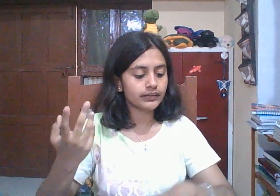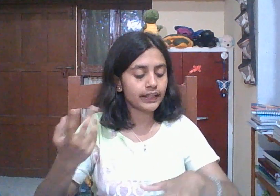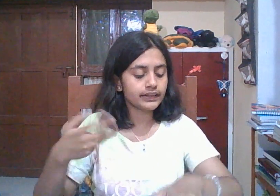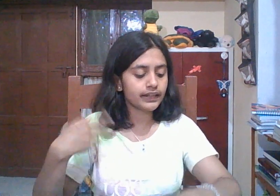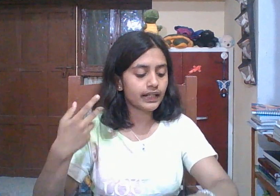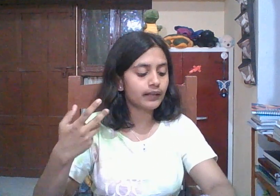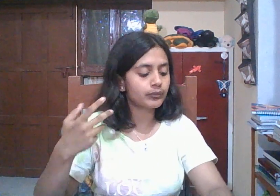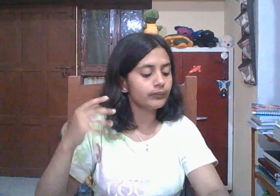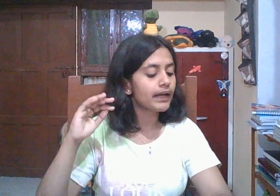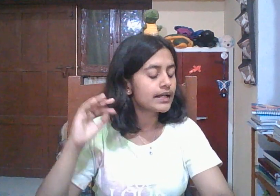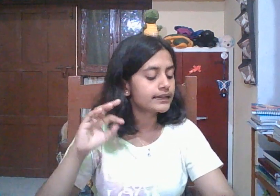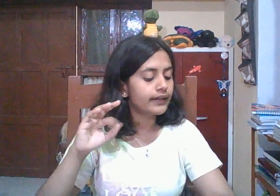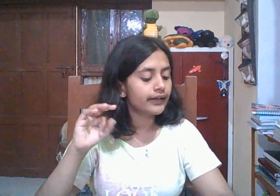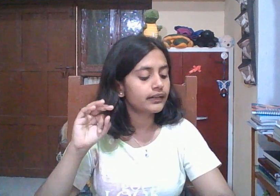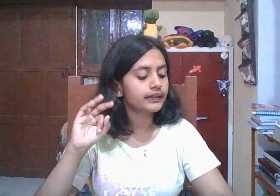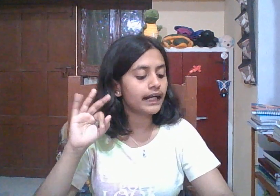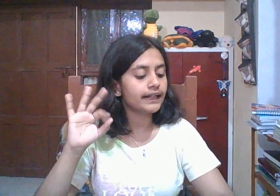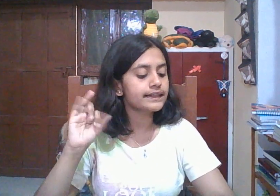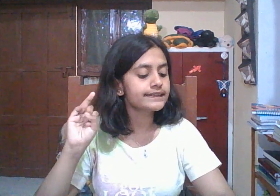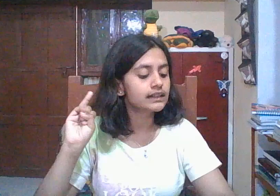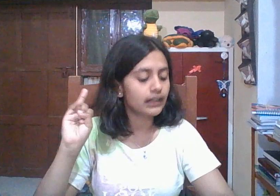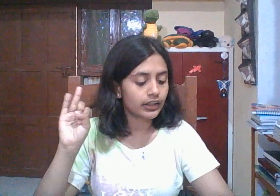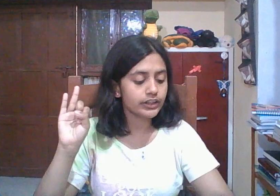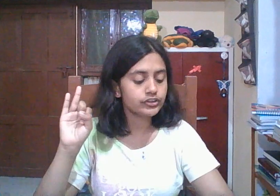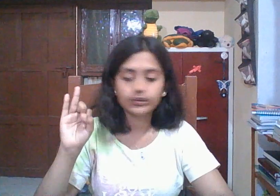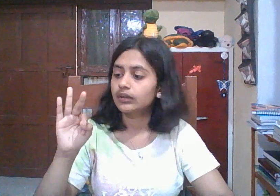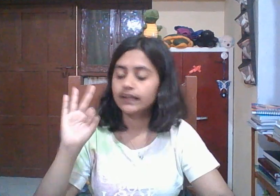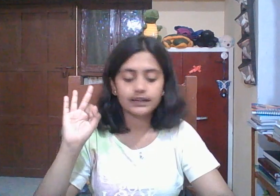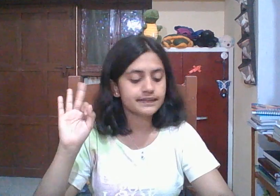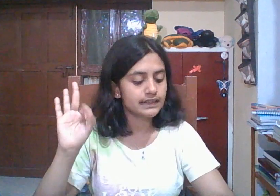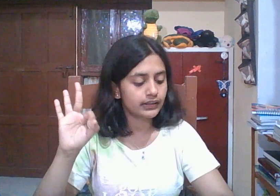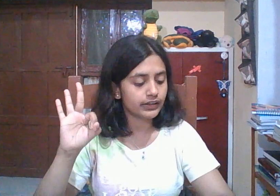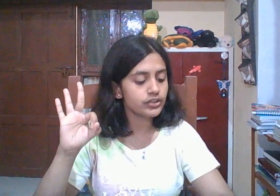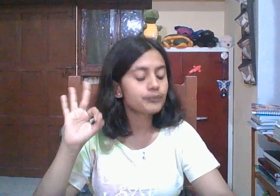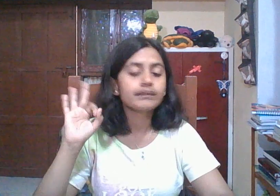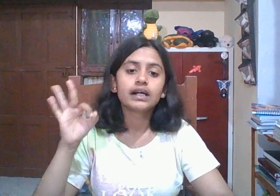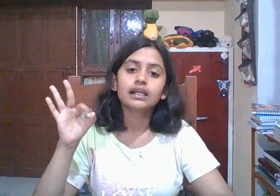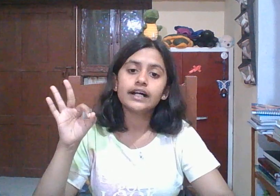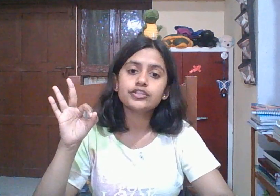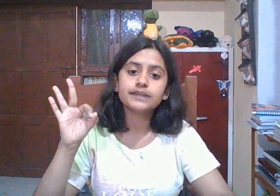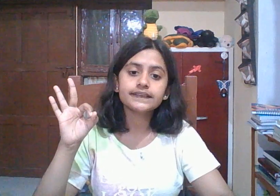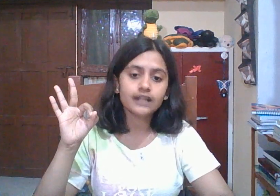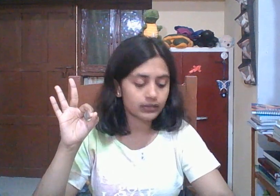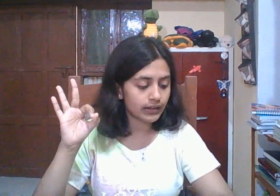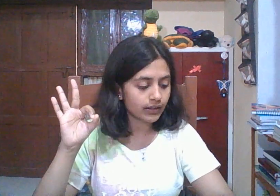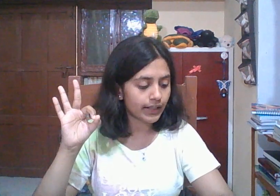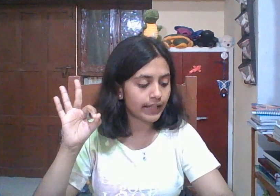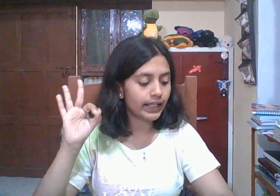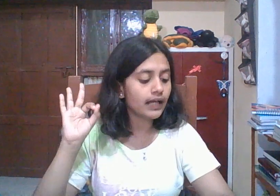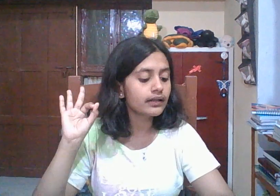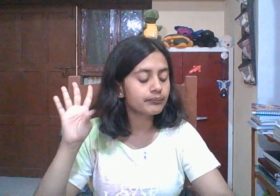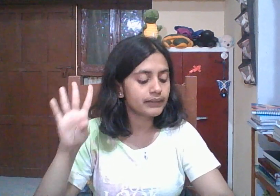then there are more, that is lurch, there is lurch. लर्च मीन्स लड़खड़ाना,